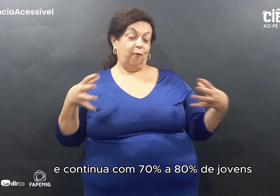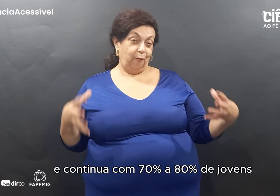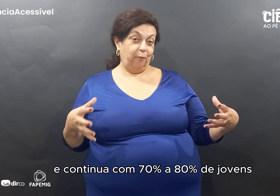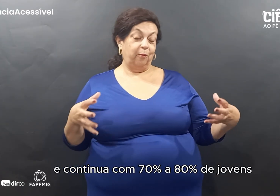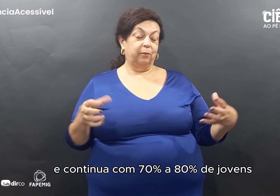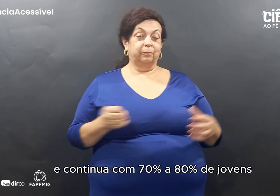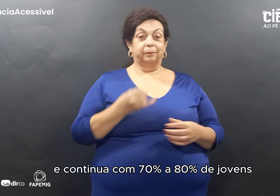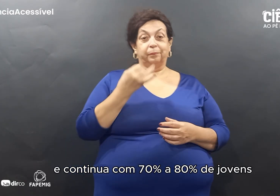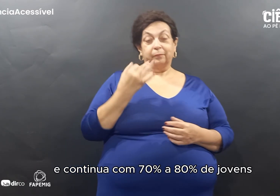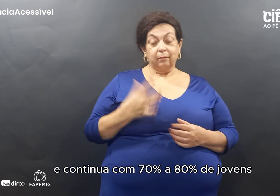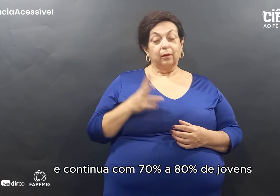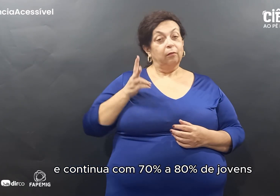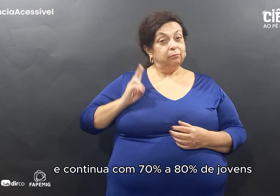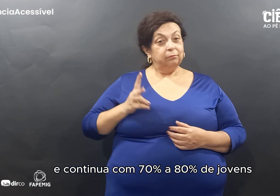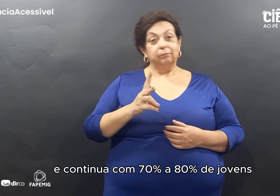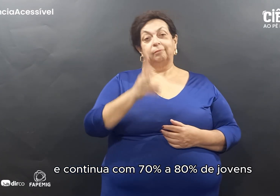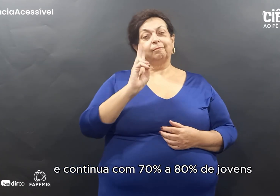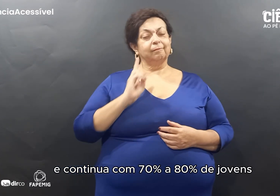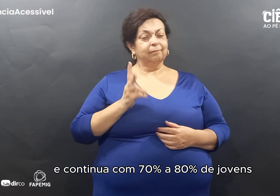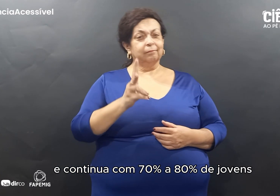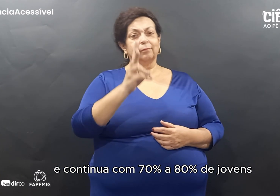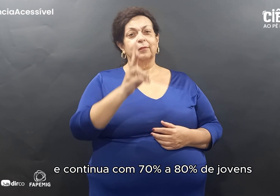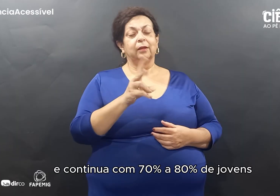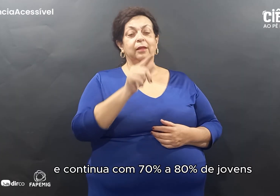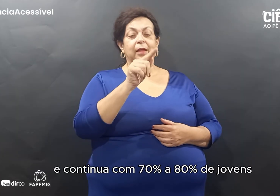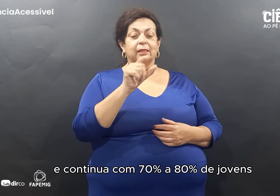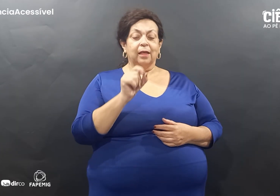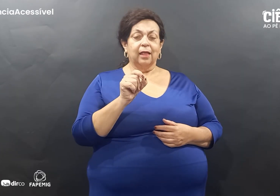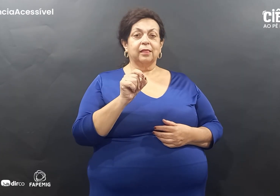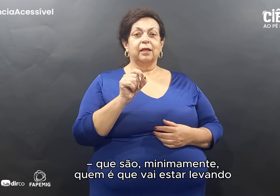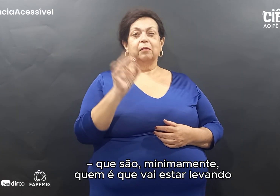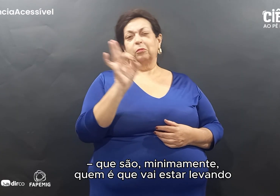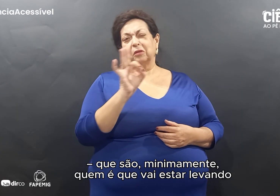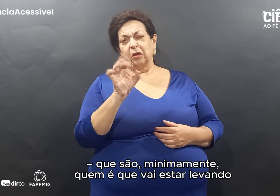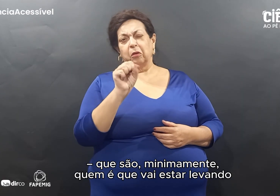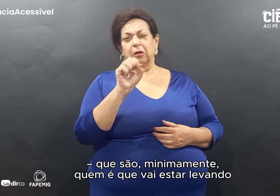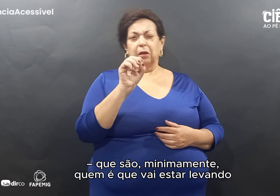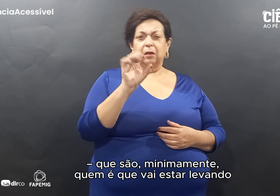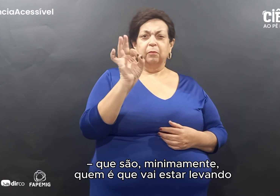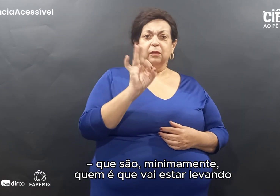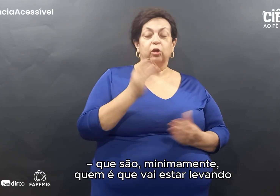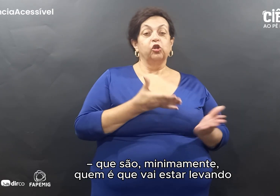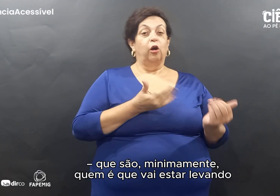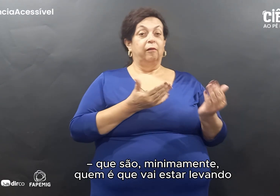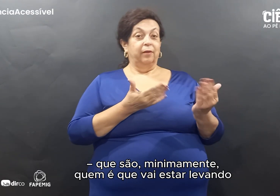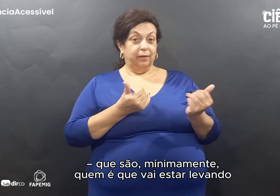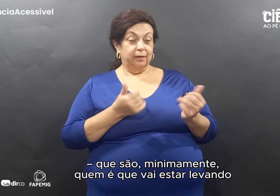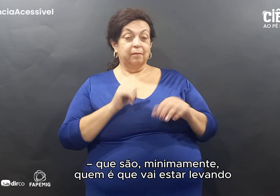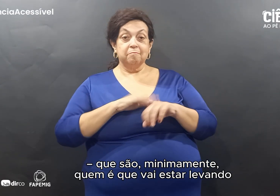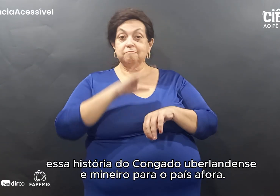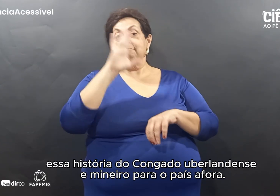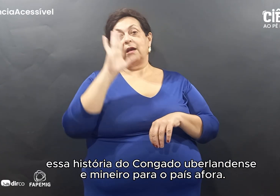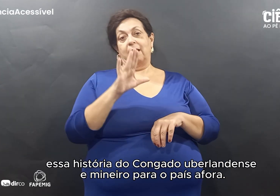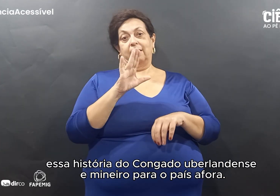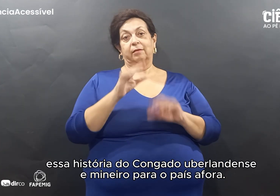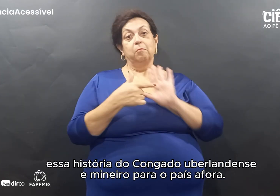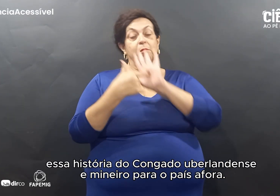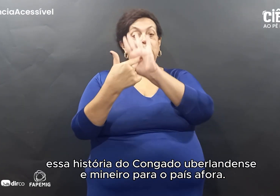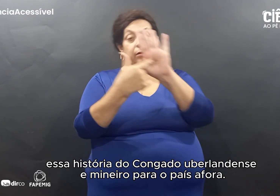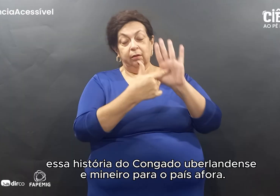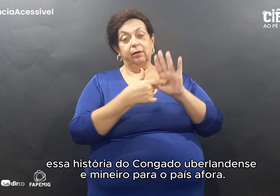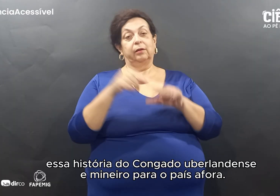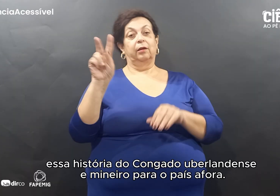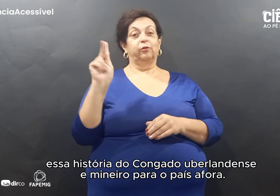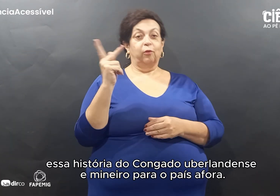e continua aí com 70%, 80% de jovens, que é minimamente quem é que vai estar levando essa história